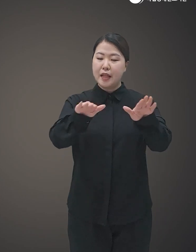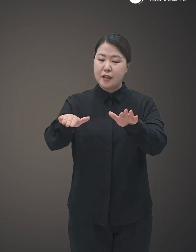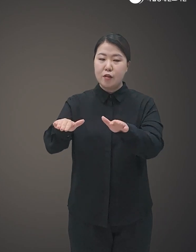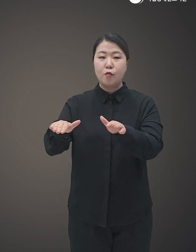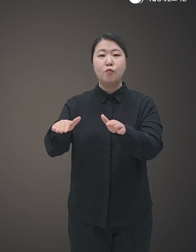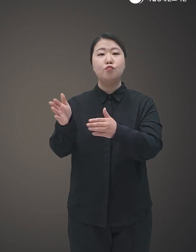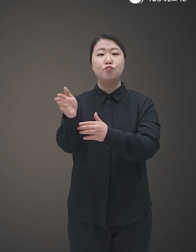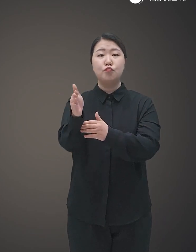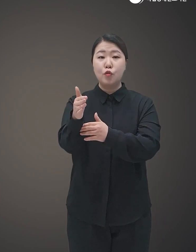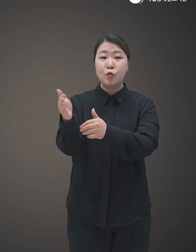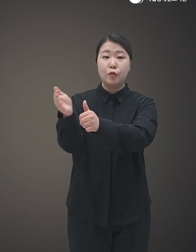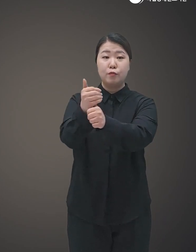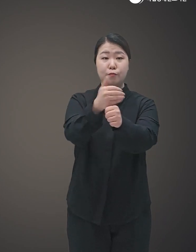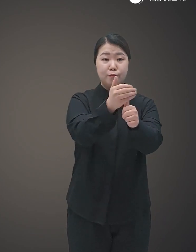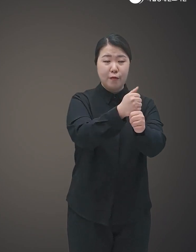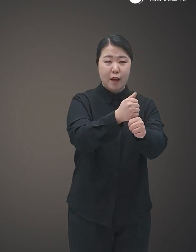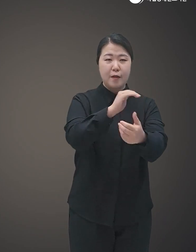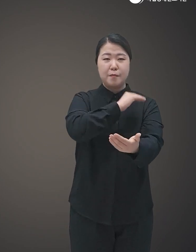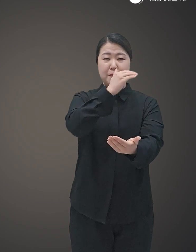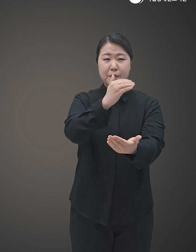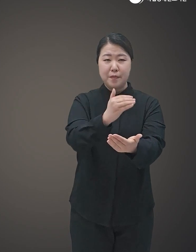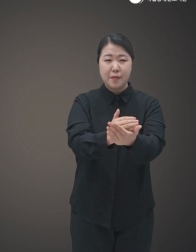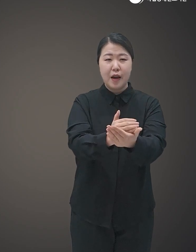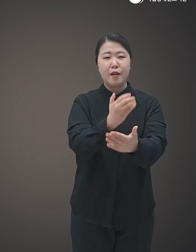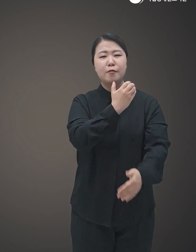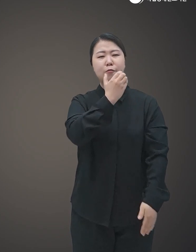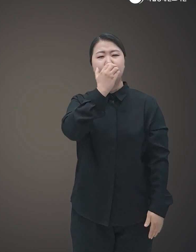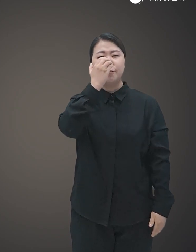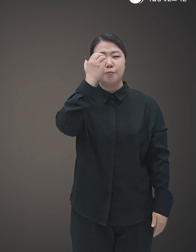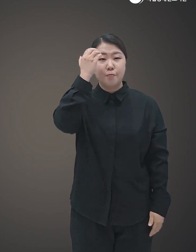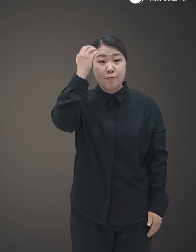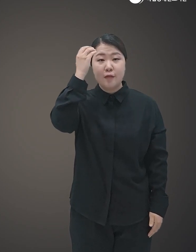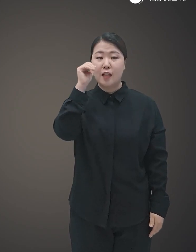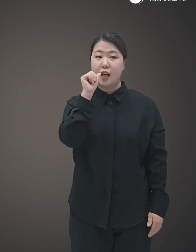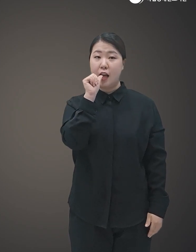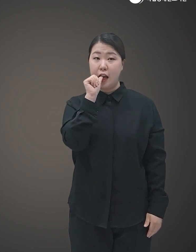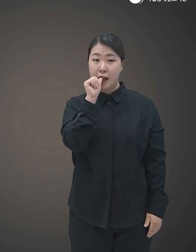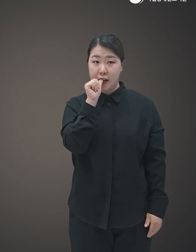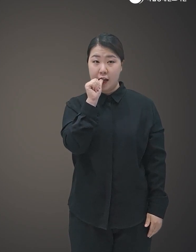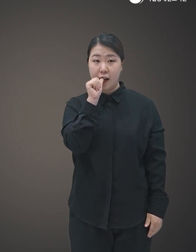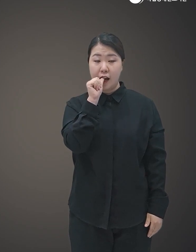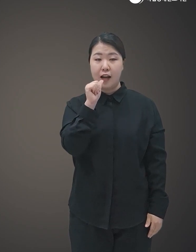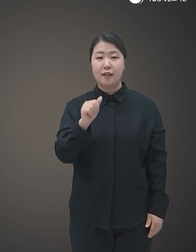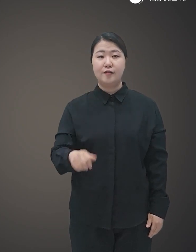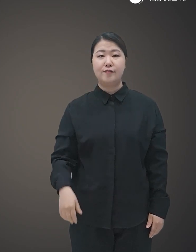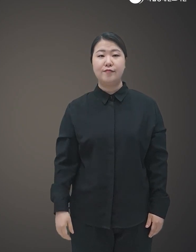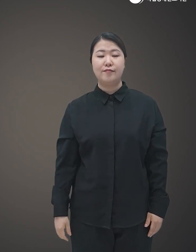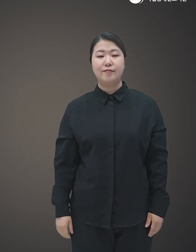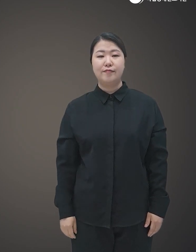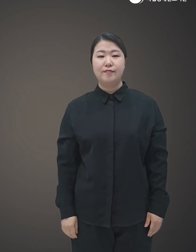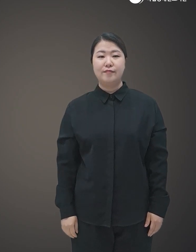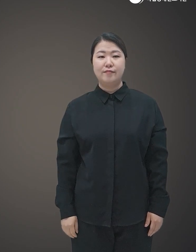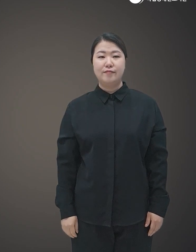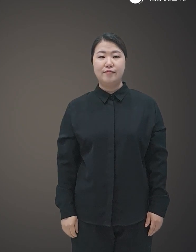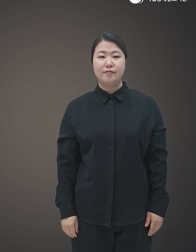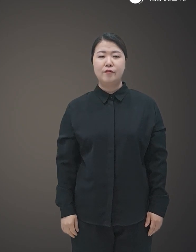바다에 나가 고기를 한가득 싣고 올 꿈을 꾸던